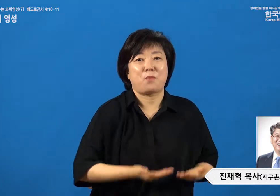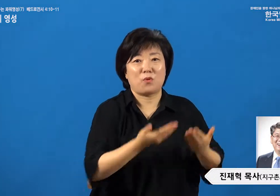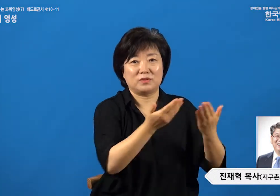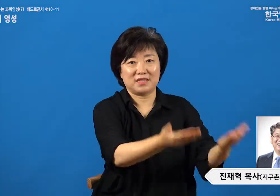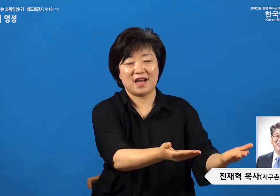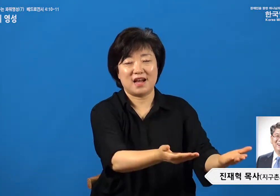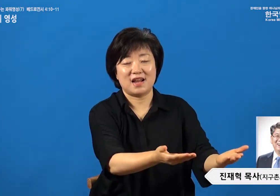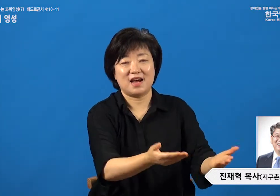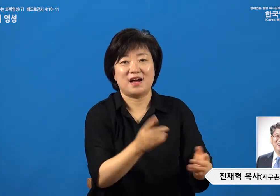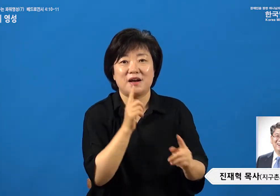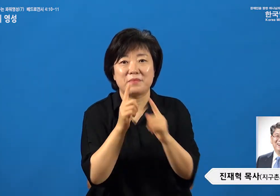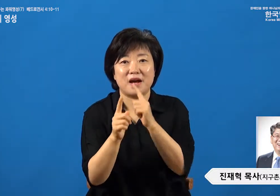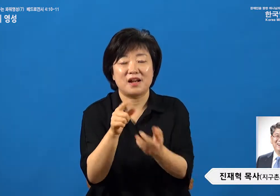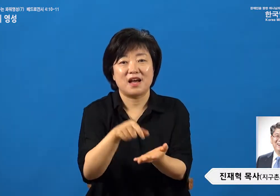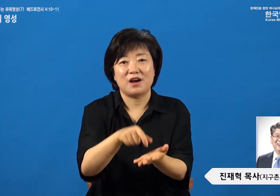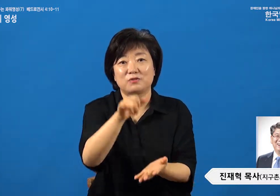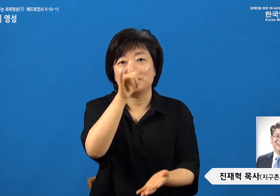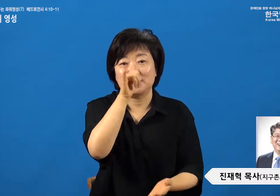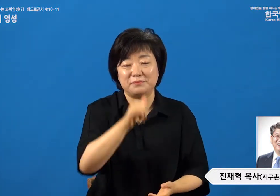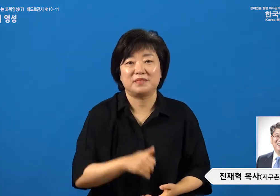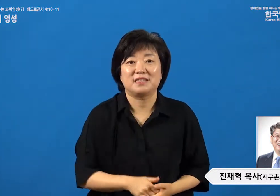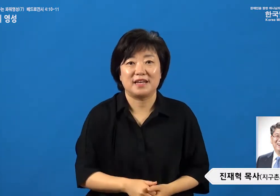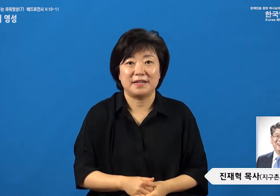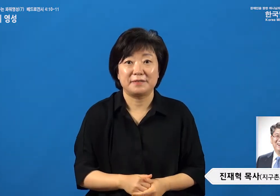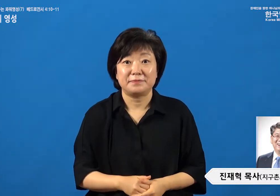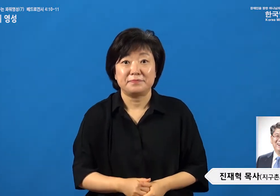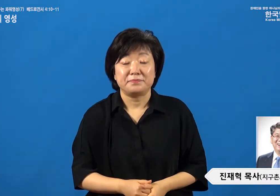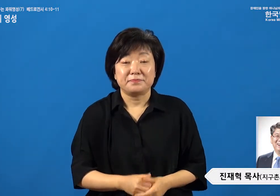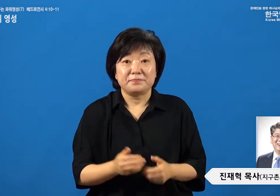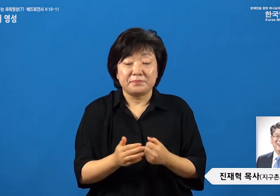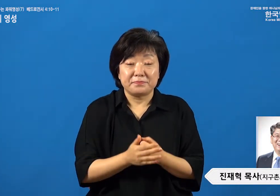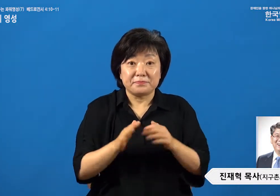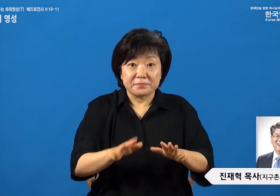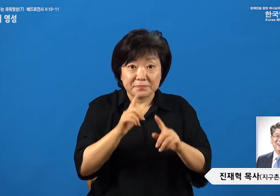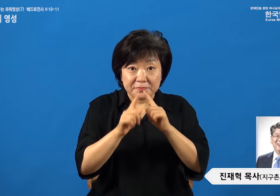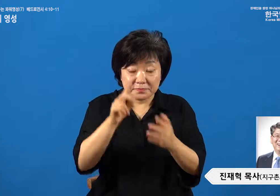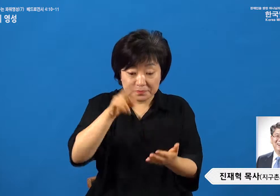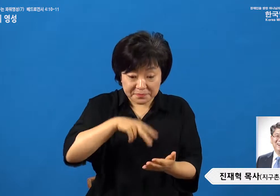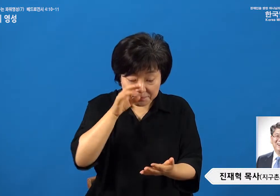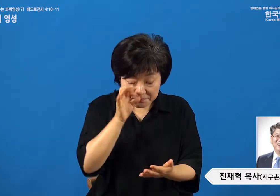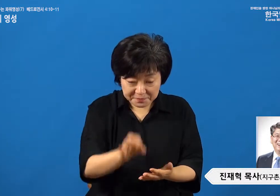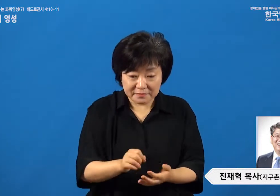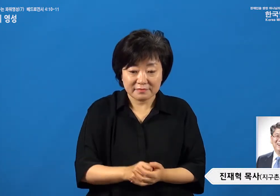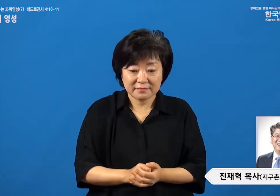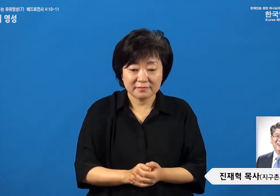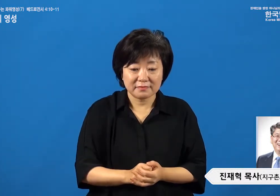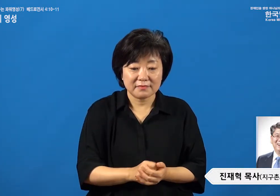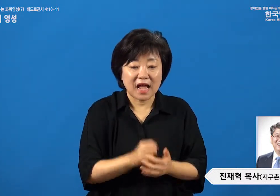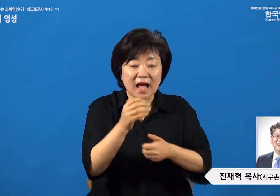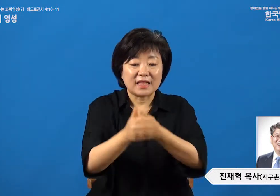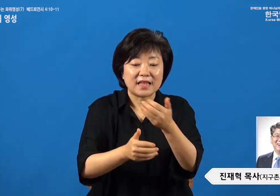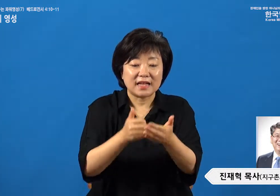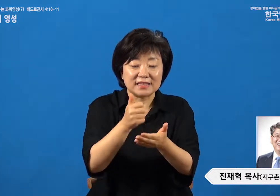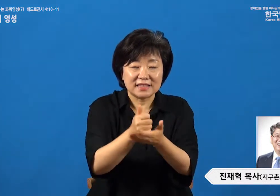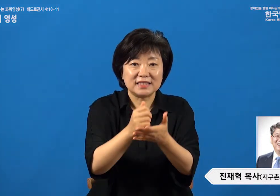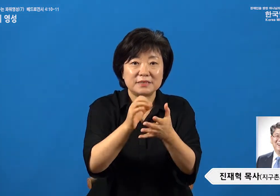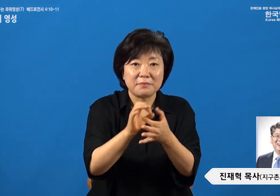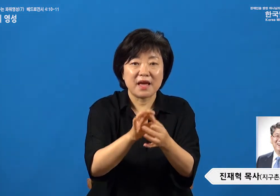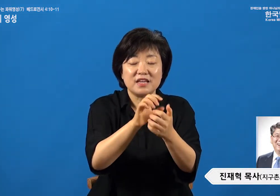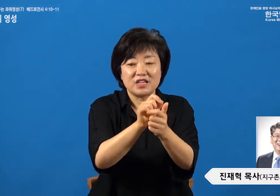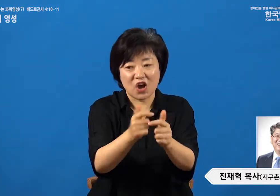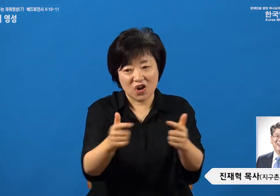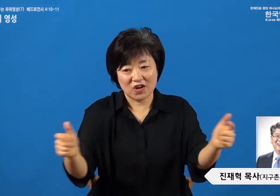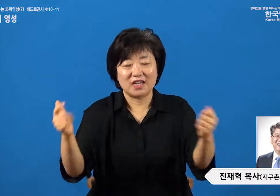봉사다라고 우리에게 말씀하고 있다는 것입니다. 그래서 오늘 말씀을 보니까 하나님의 여러